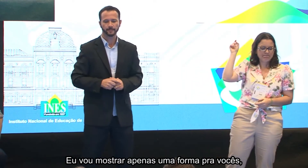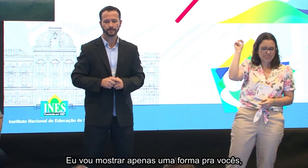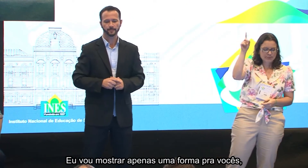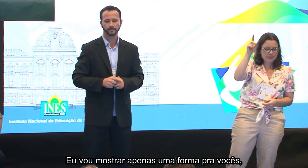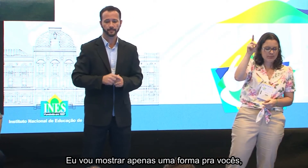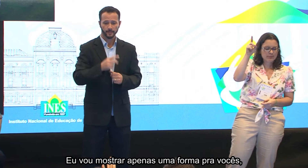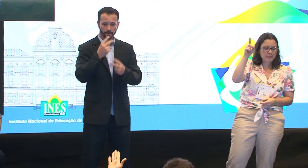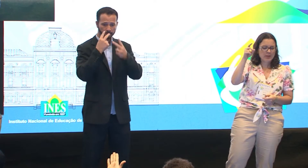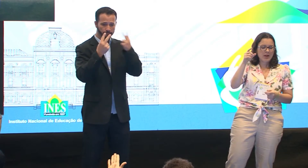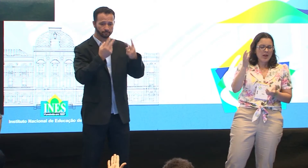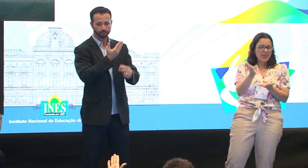para vocês.